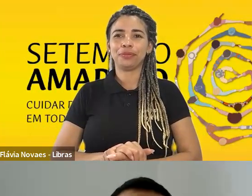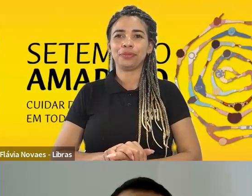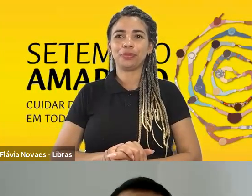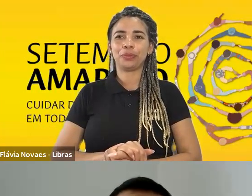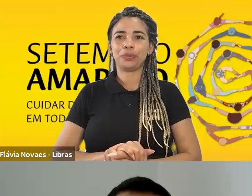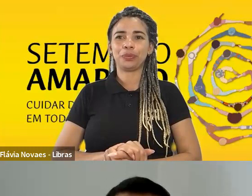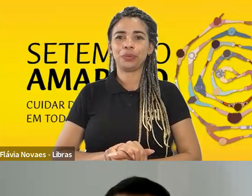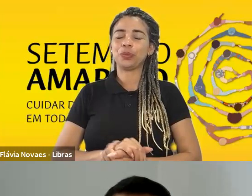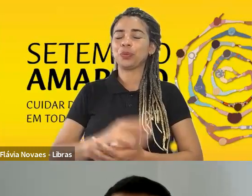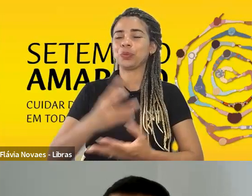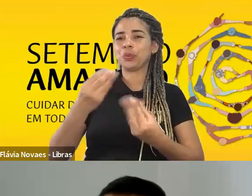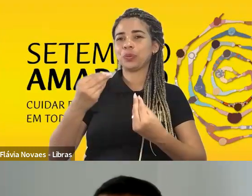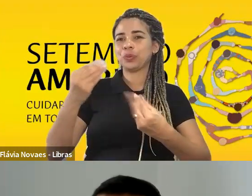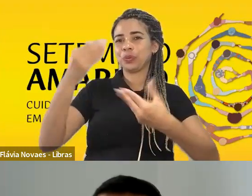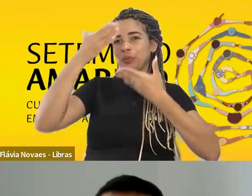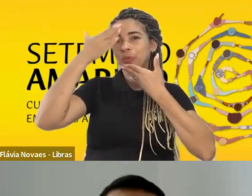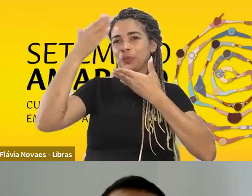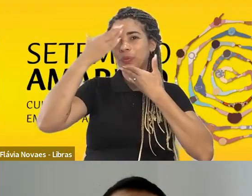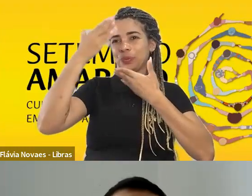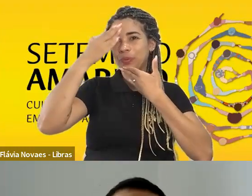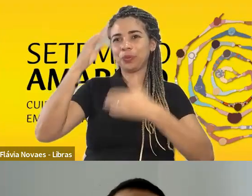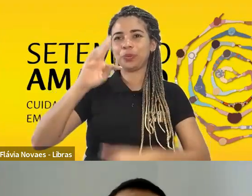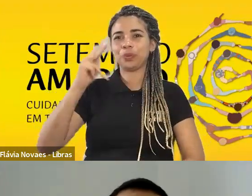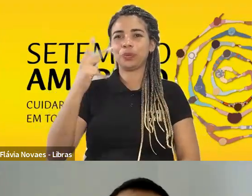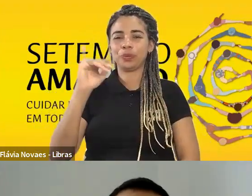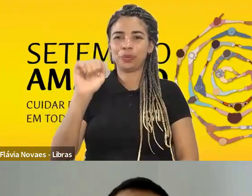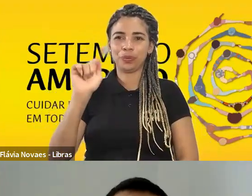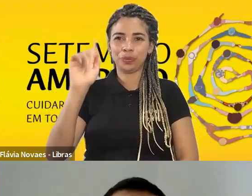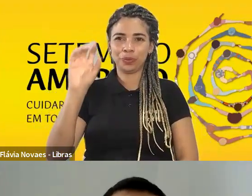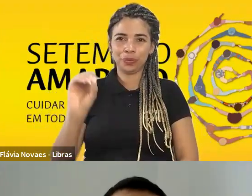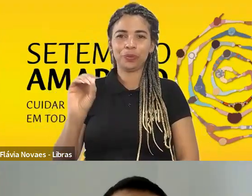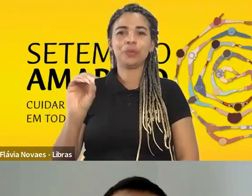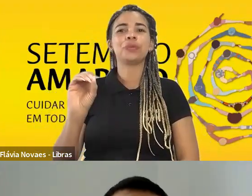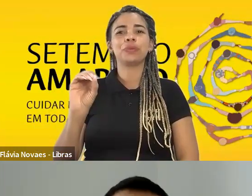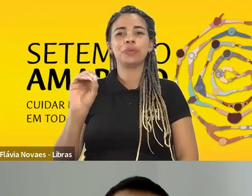Então, muito obrigada, Perfeito, doutor muito Thiago. obrigada.